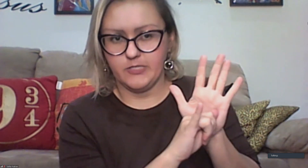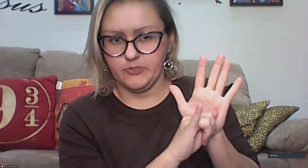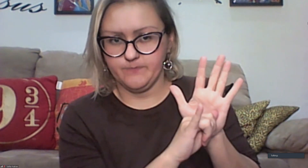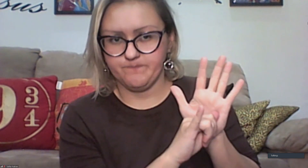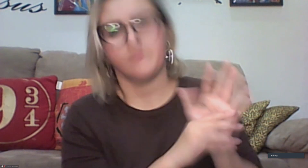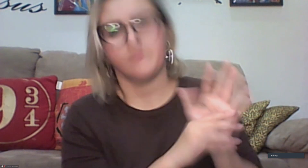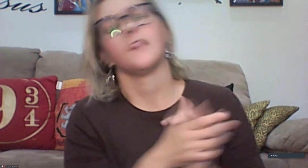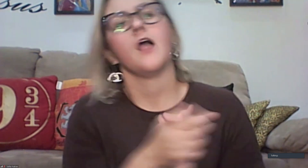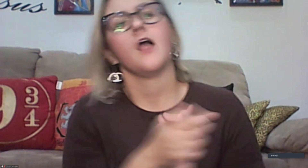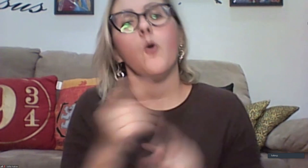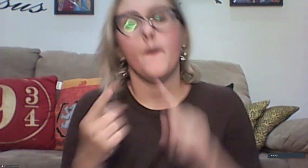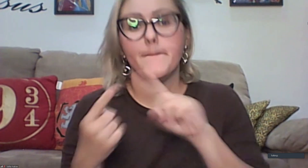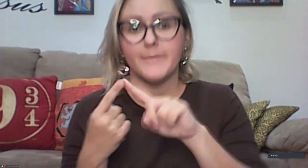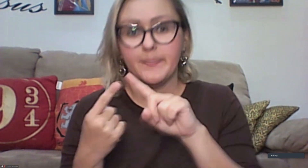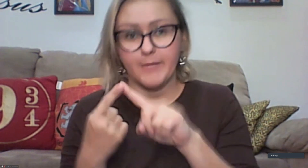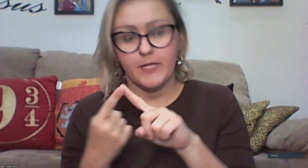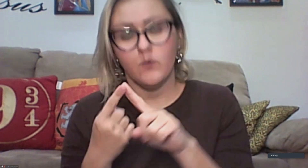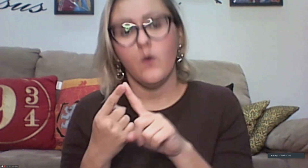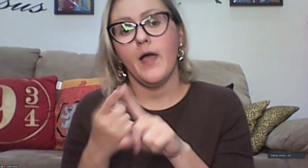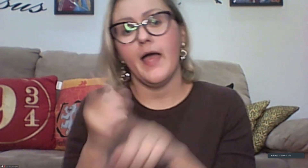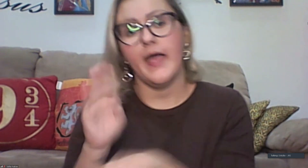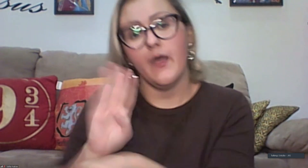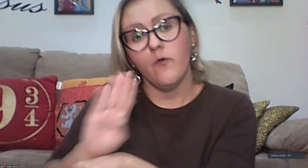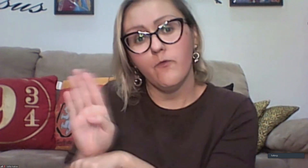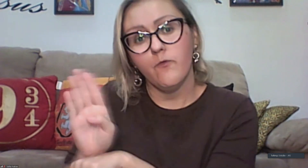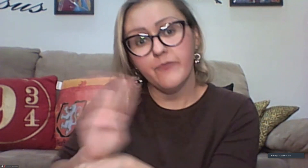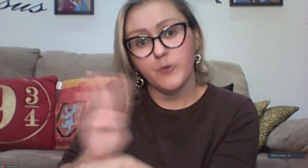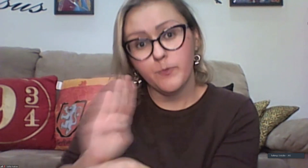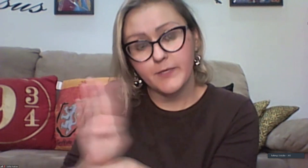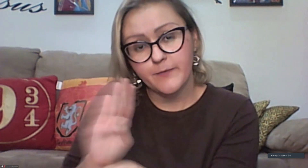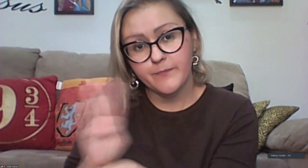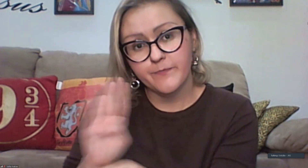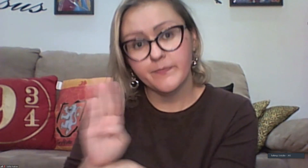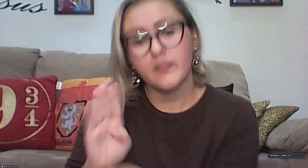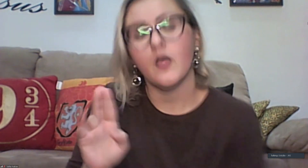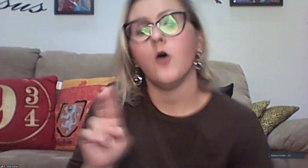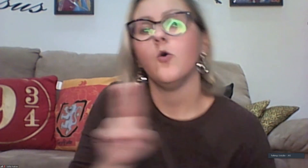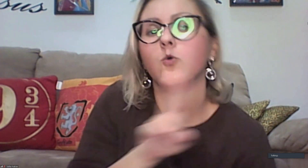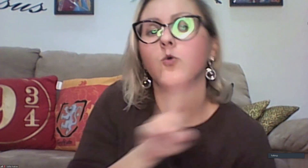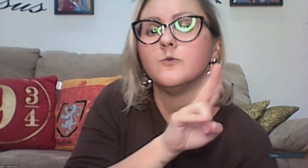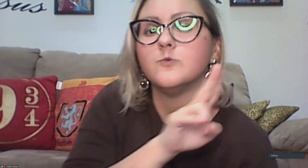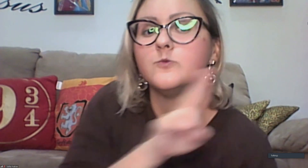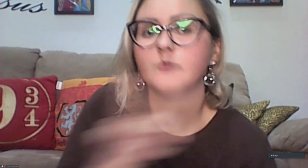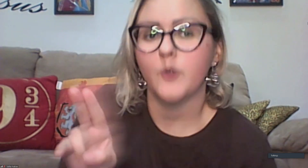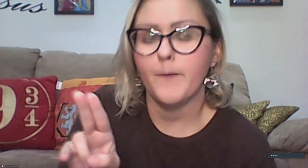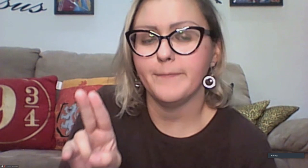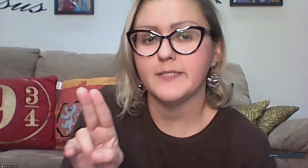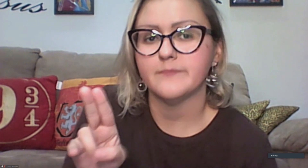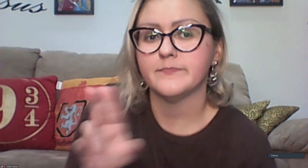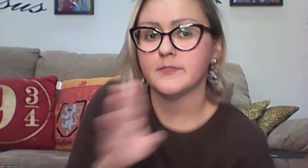surda, é a questão do filme, que eu acho que o nome é O